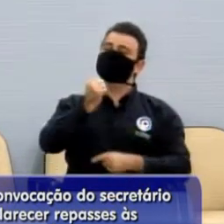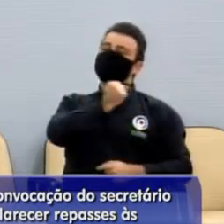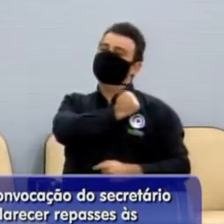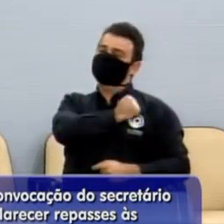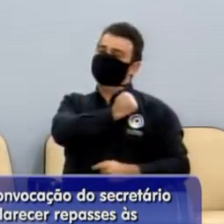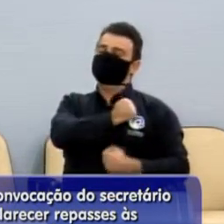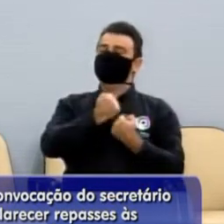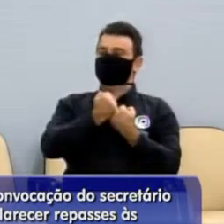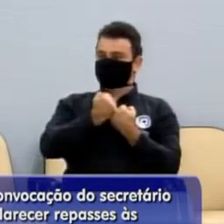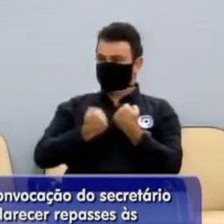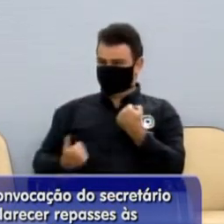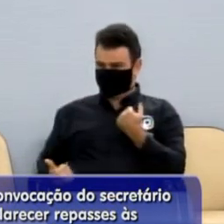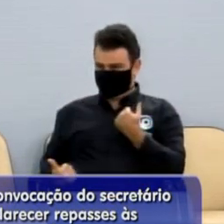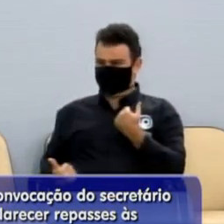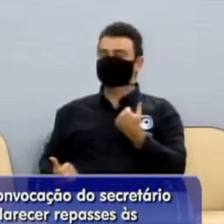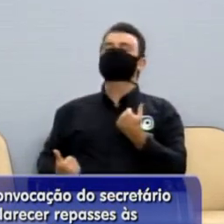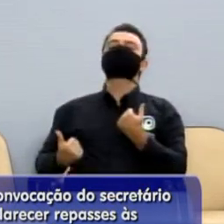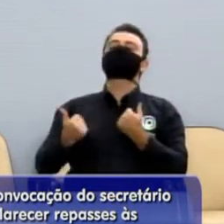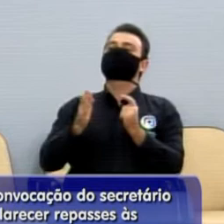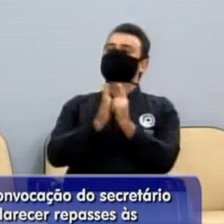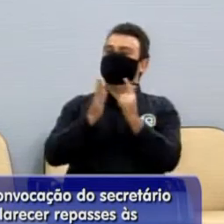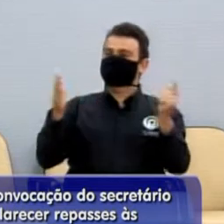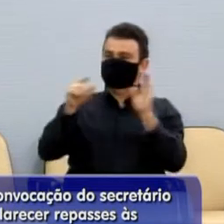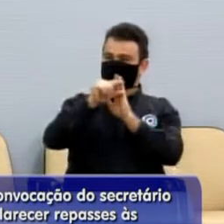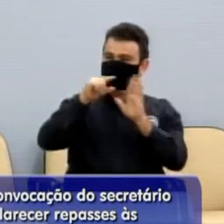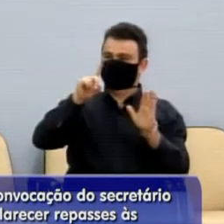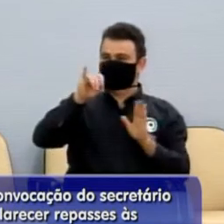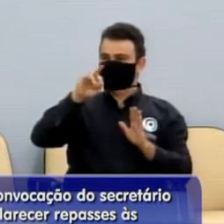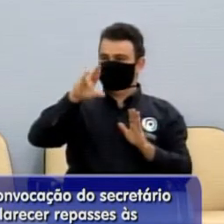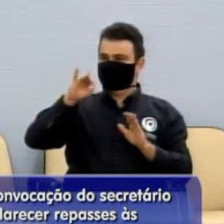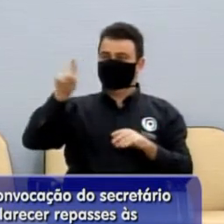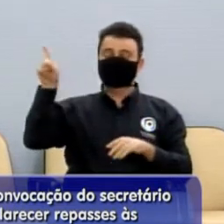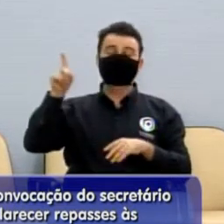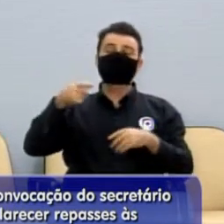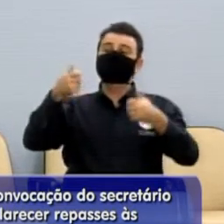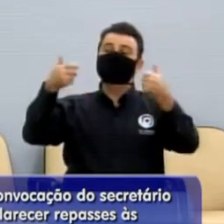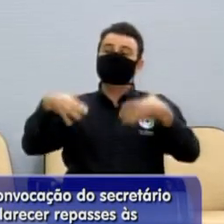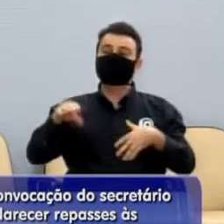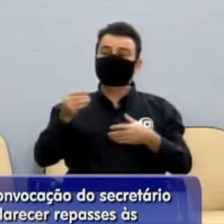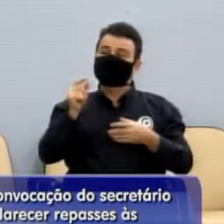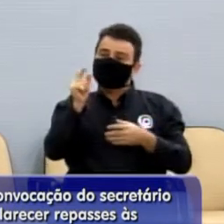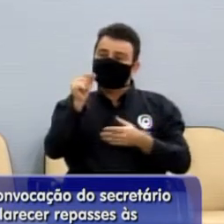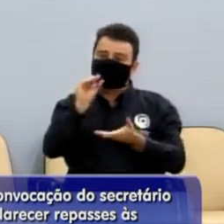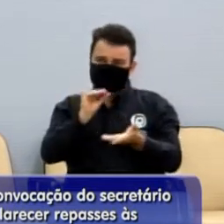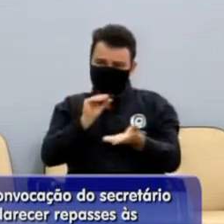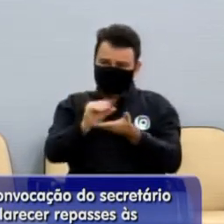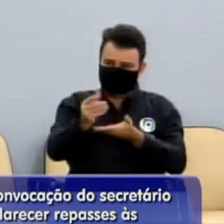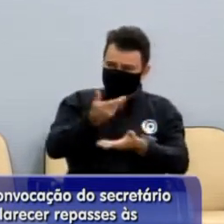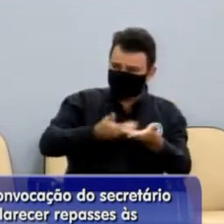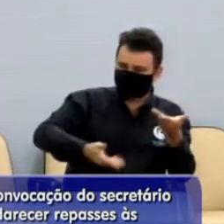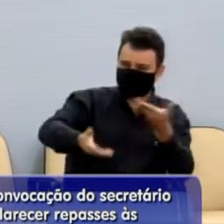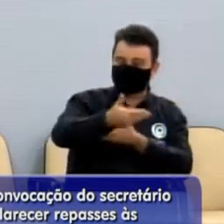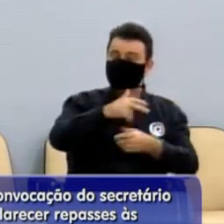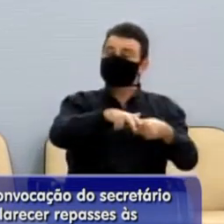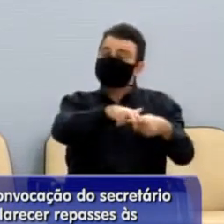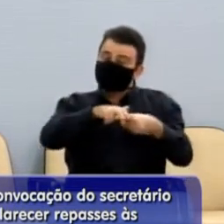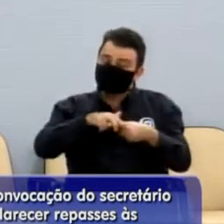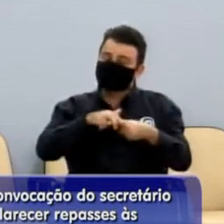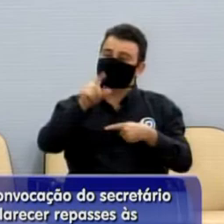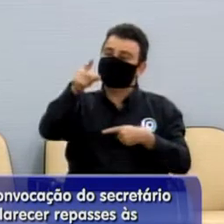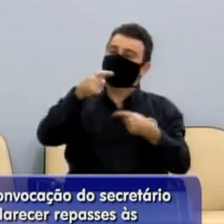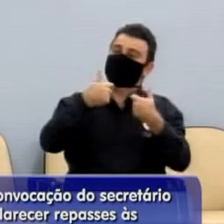da Região, afirma que os repasses foram feitos por conta do desequilíbrio financeiro no sistema de